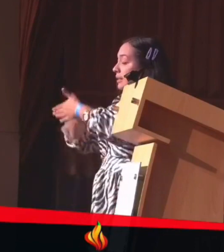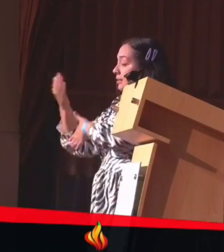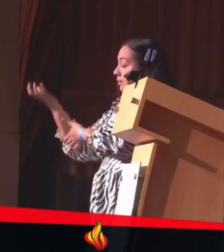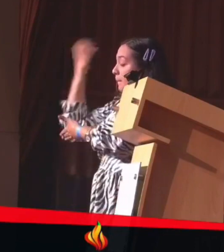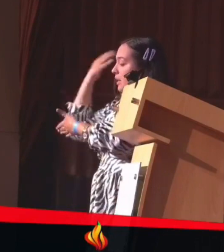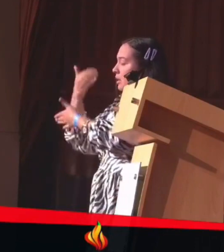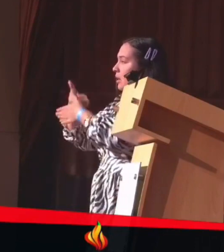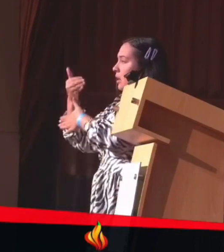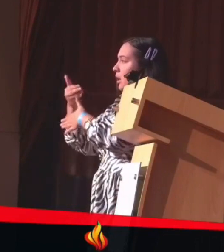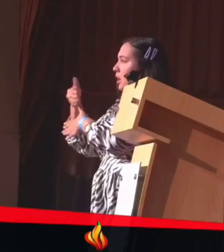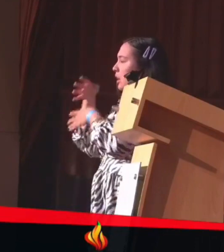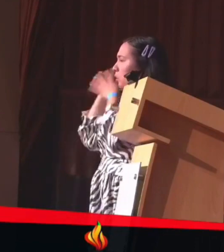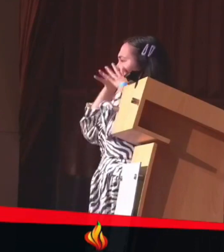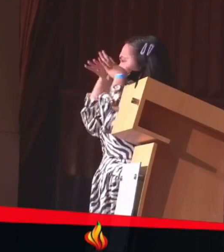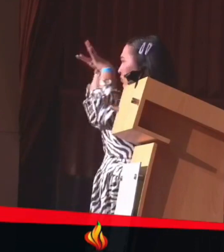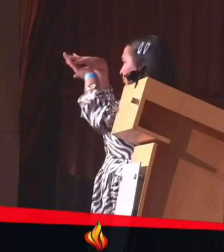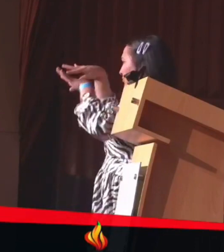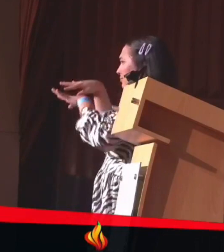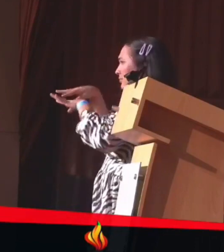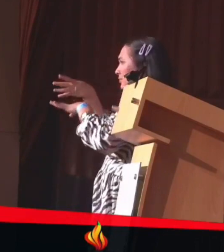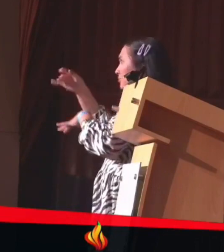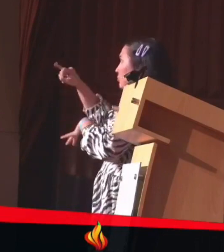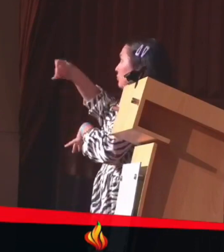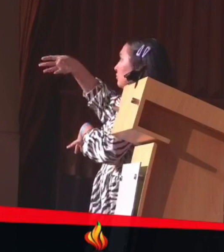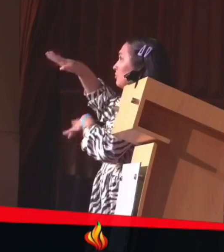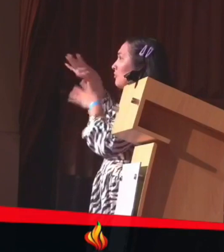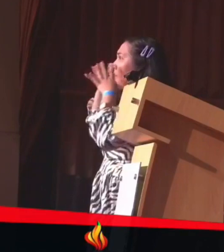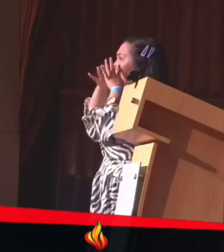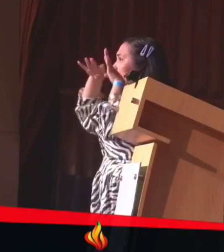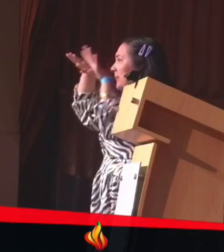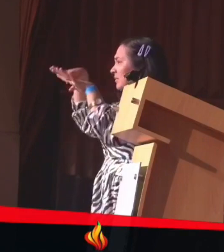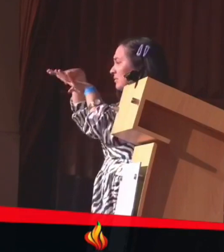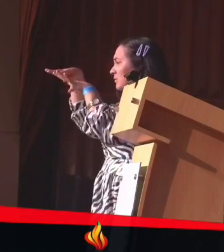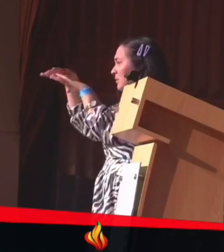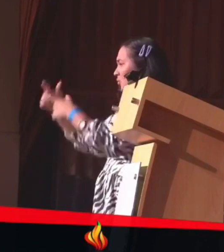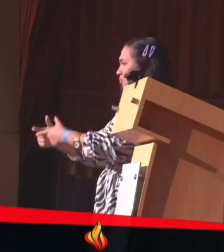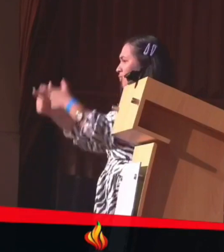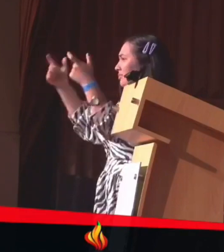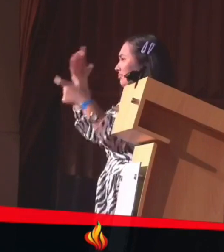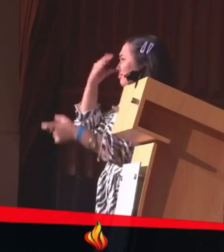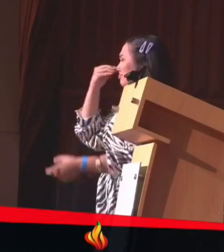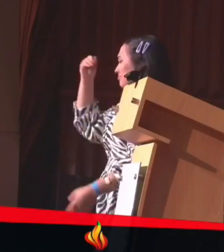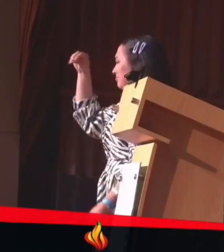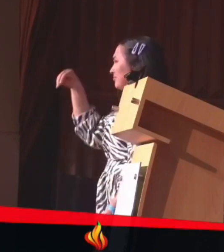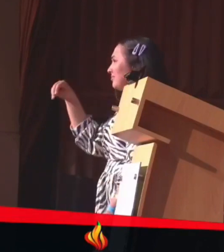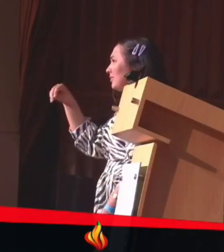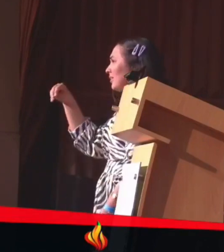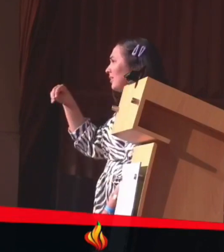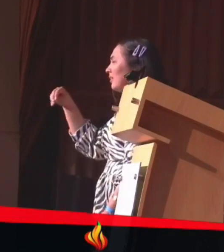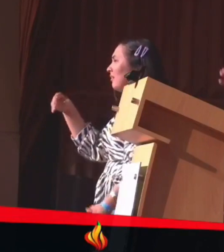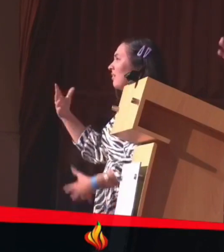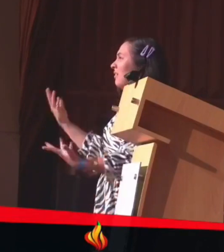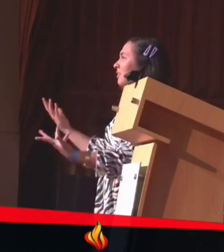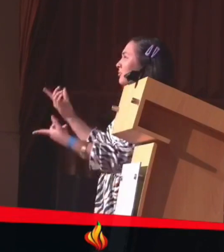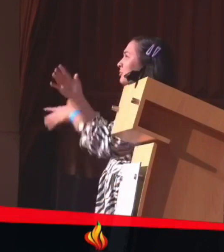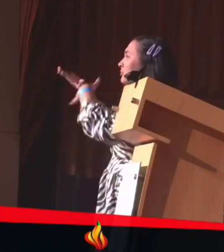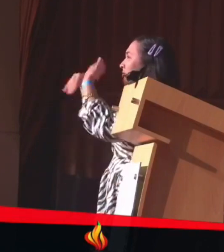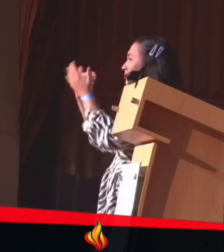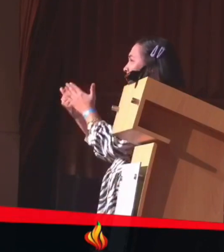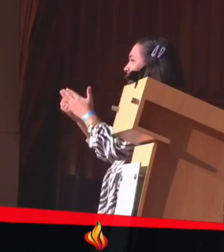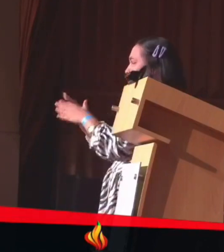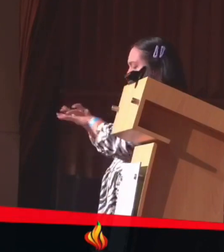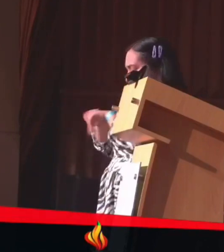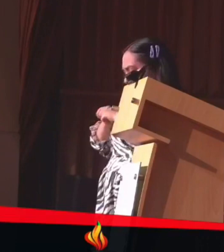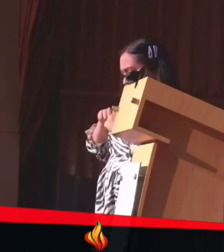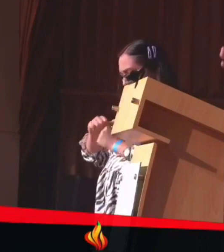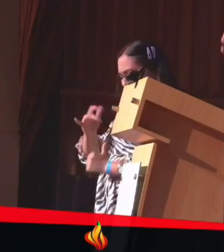Jehová que la maldad de los hombres era mucha en la tierra, y que todo designio de los pensamientos del corazón de ellos